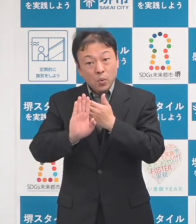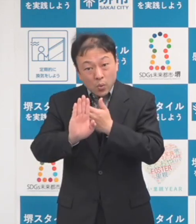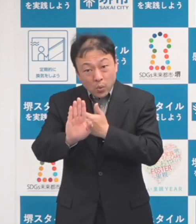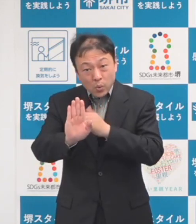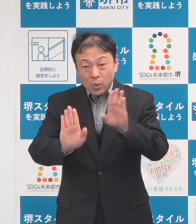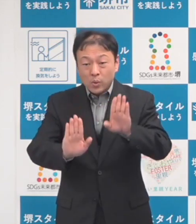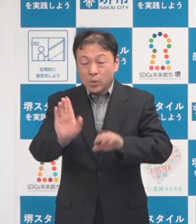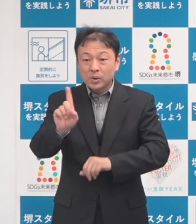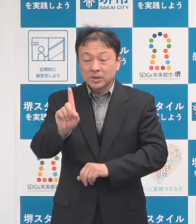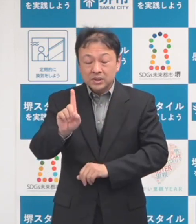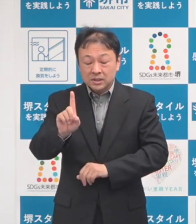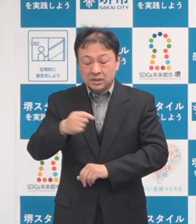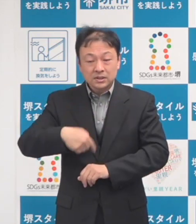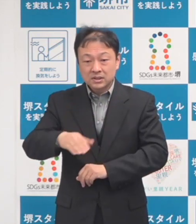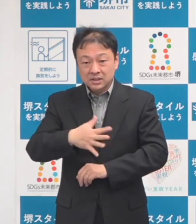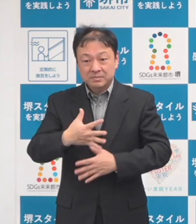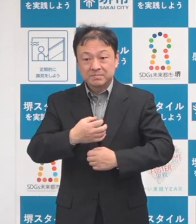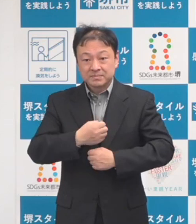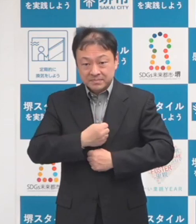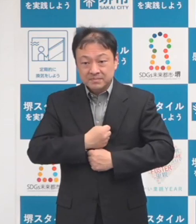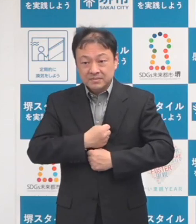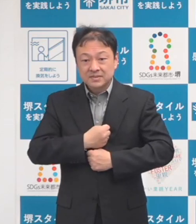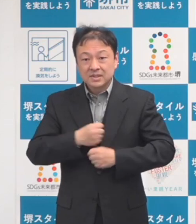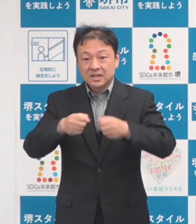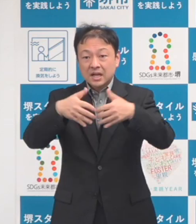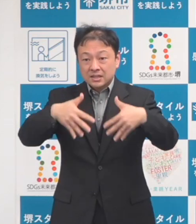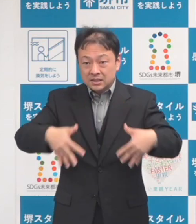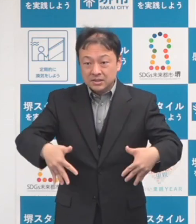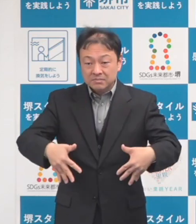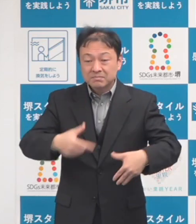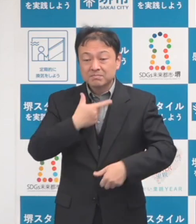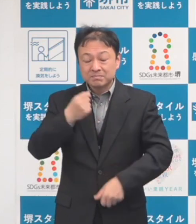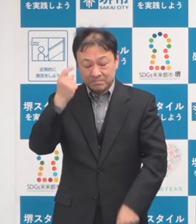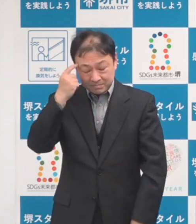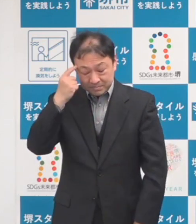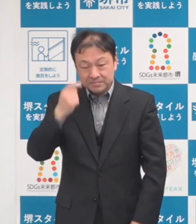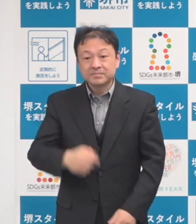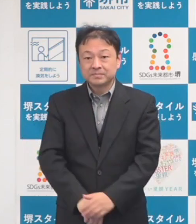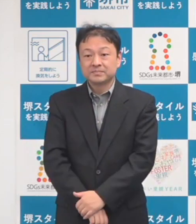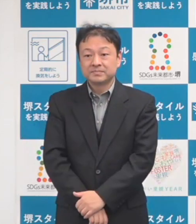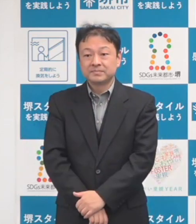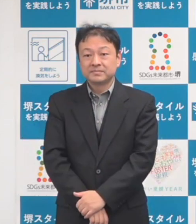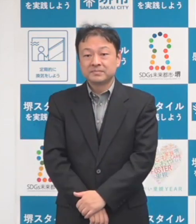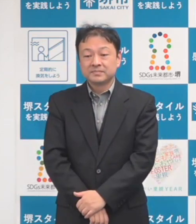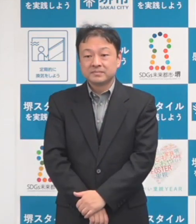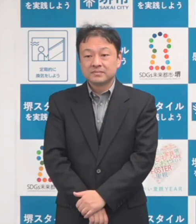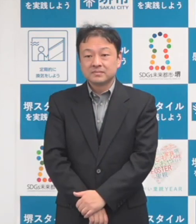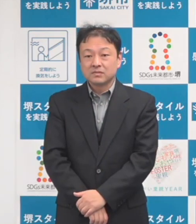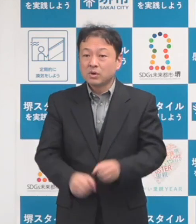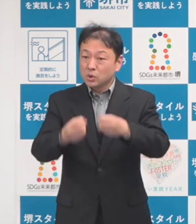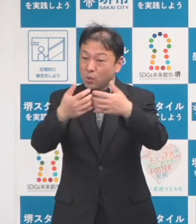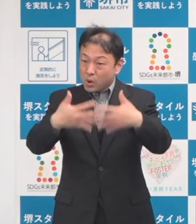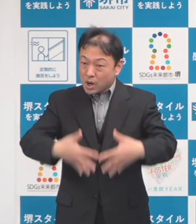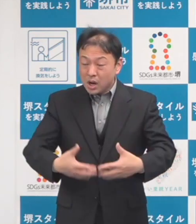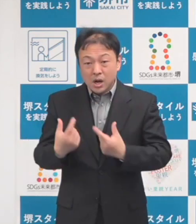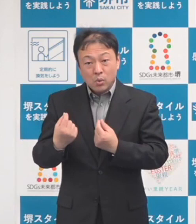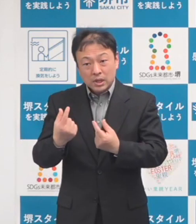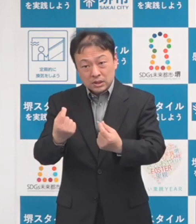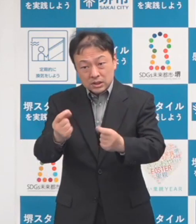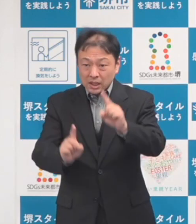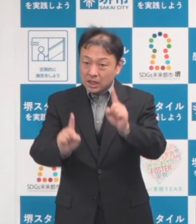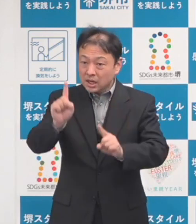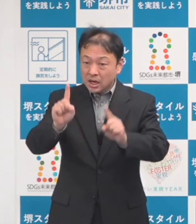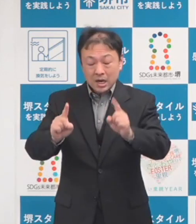状況を私たちも注意をしながら体制を整えたいと考えております。ただ今と同じ条件で続くかどうかというのは未定ですので